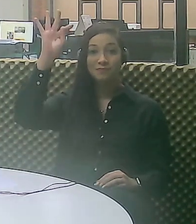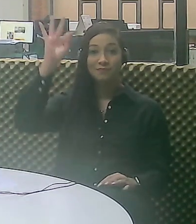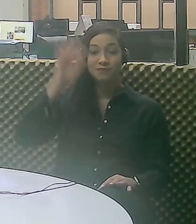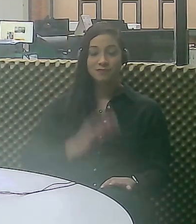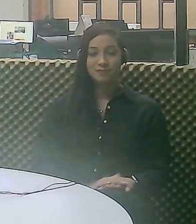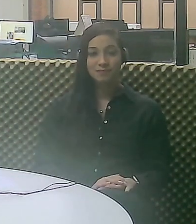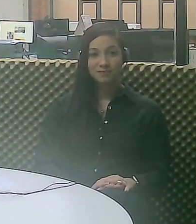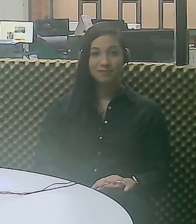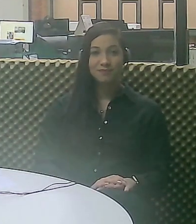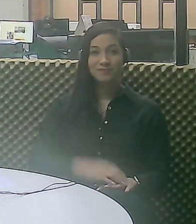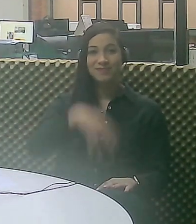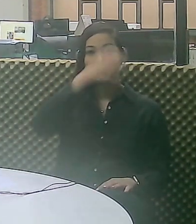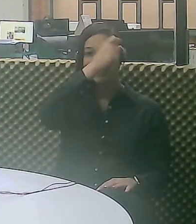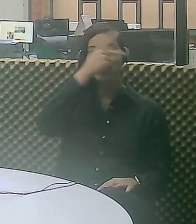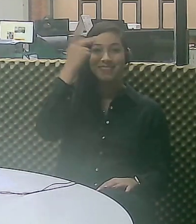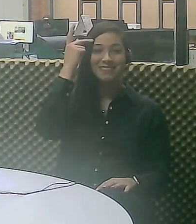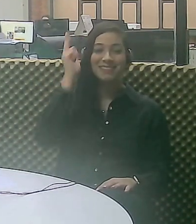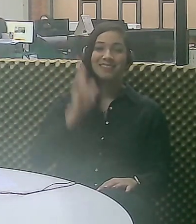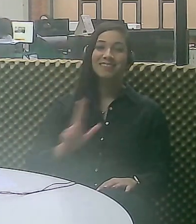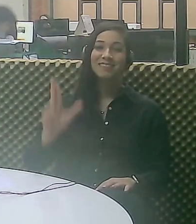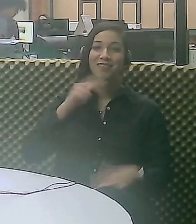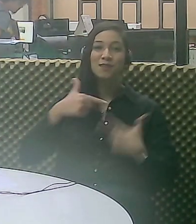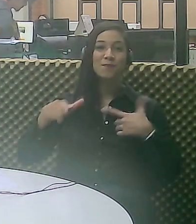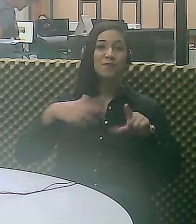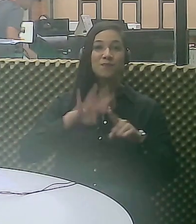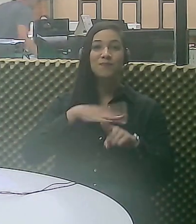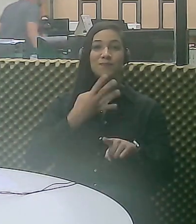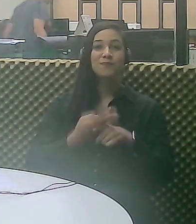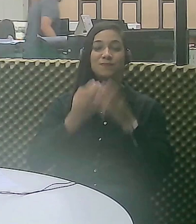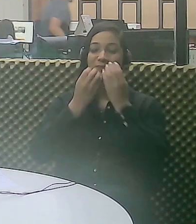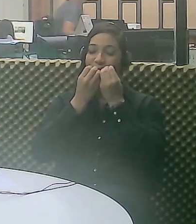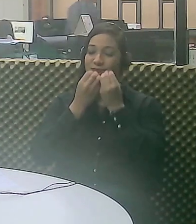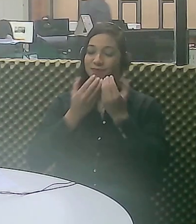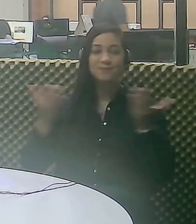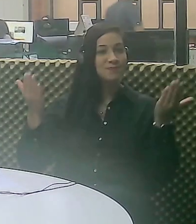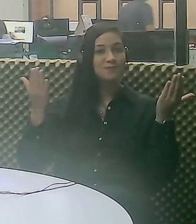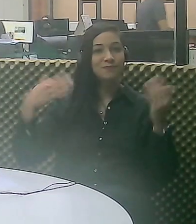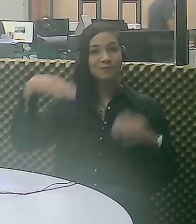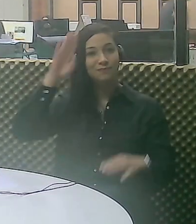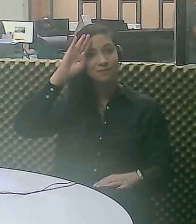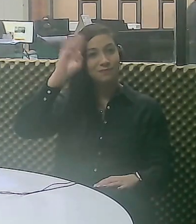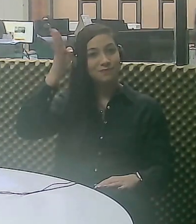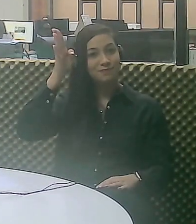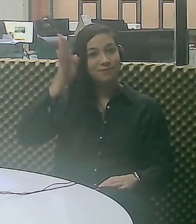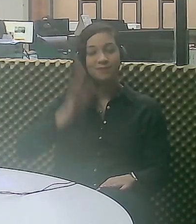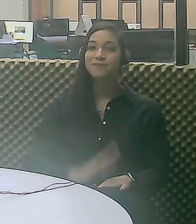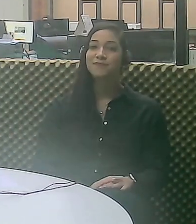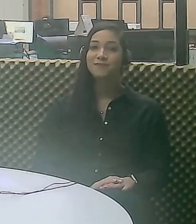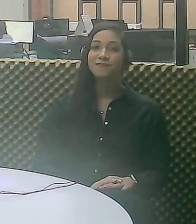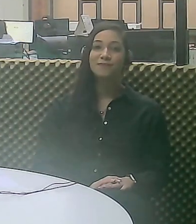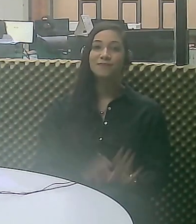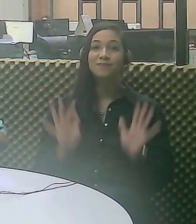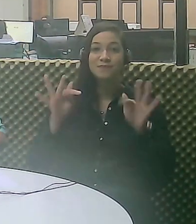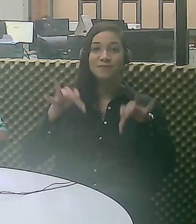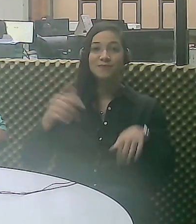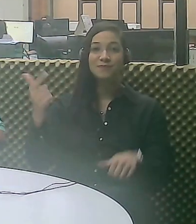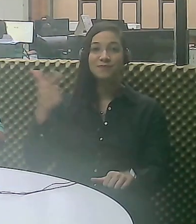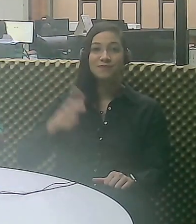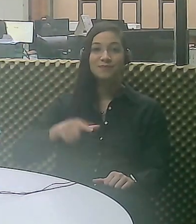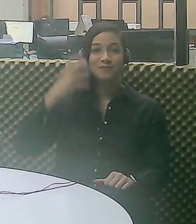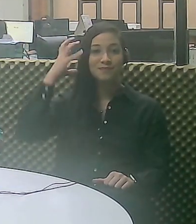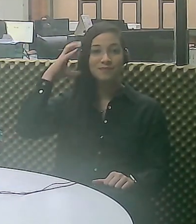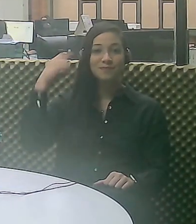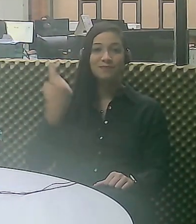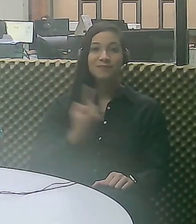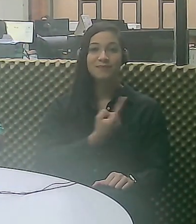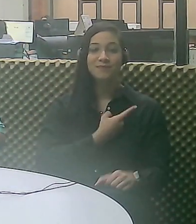Marco Túlio de Castro Kalimann. Prefeitura de Uberlândia, fazer mais, fazer bem. Até a próxima. Fica por aqui